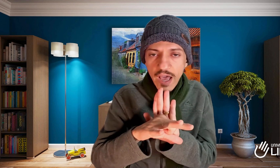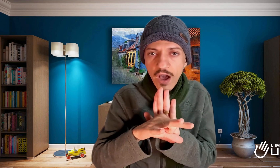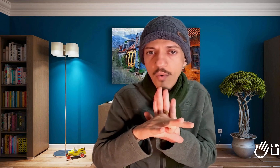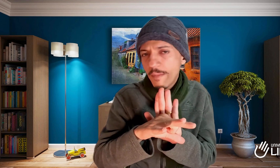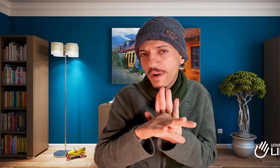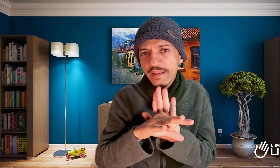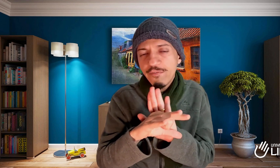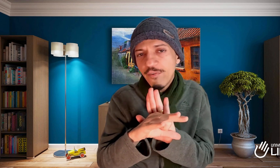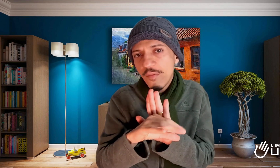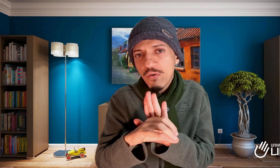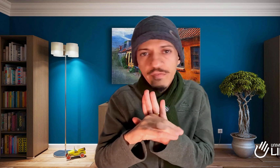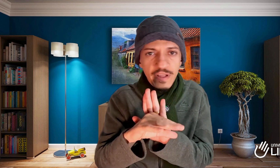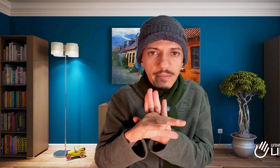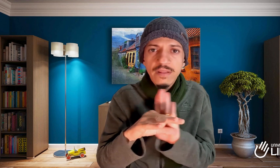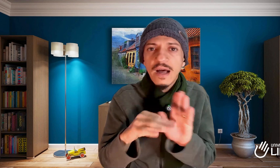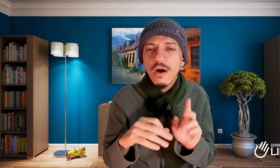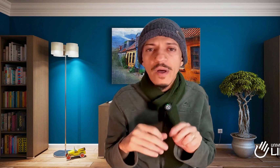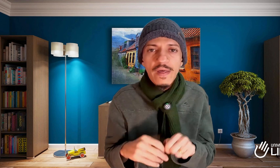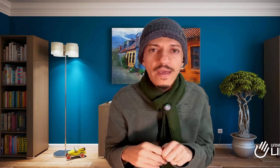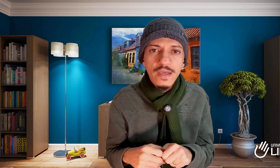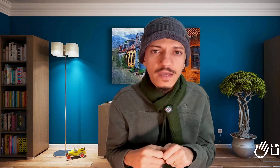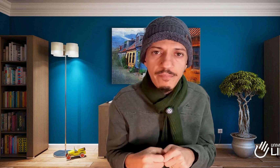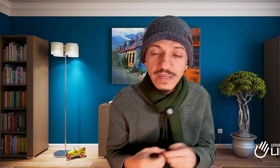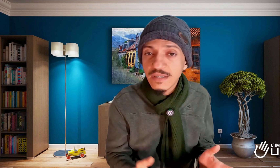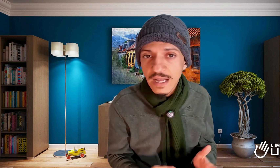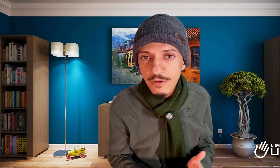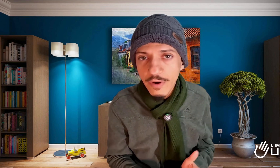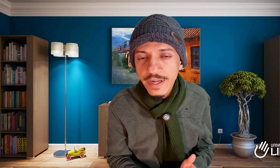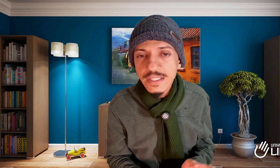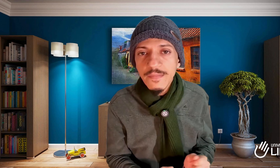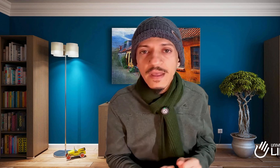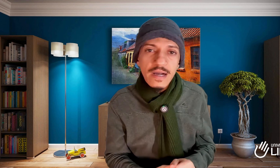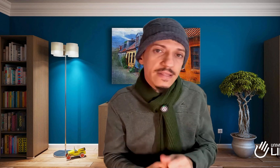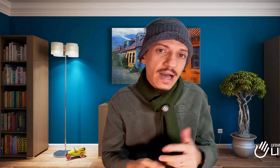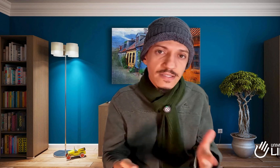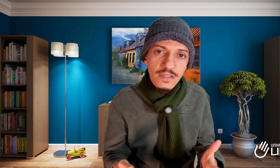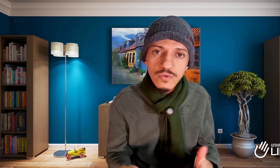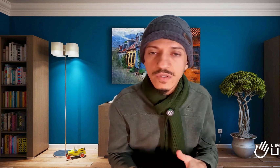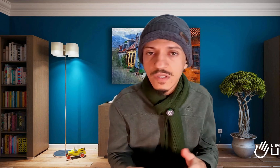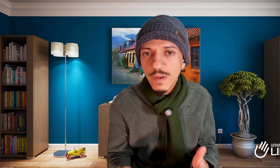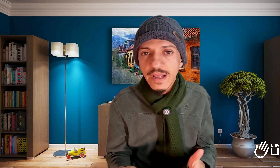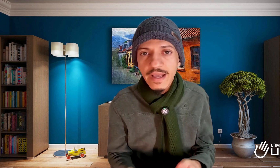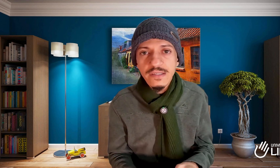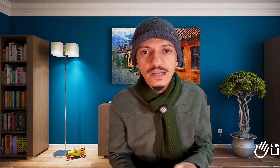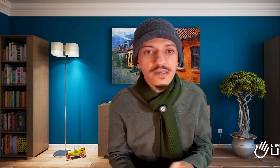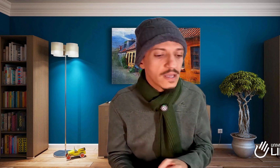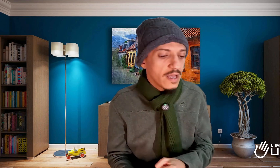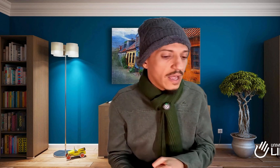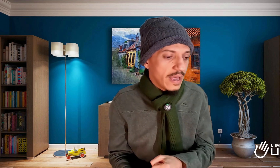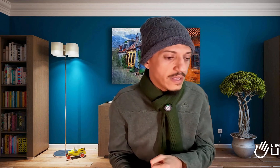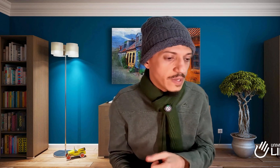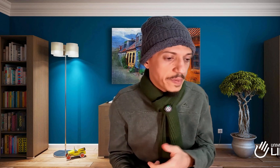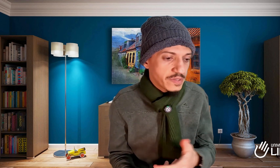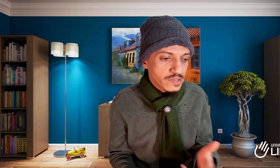uma plataforma governamental em que pesquisadores cadastram suas experiências de